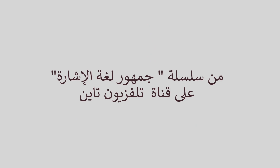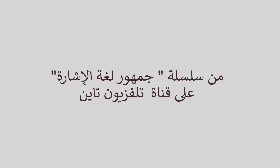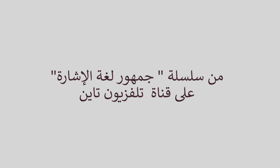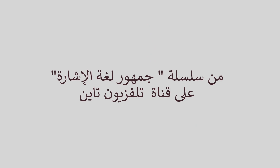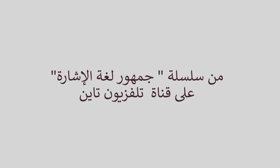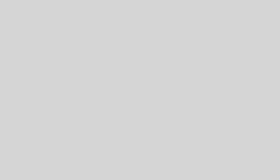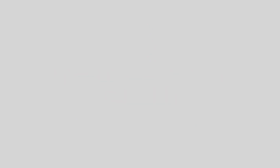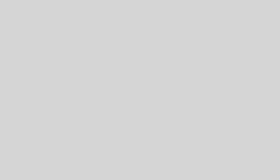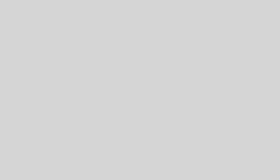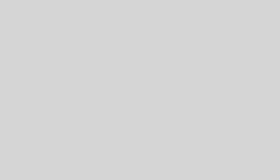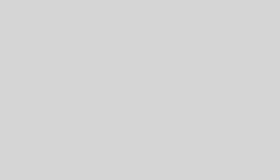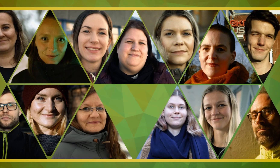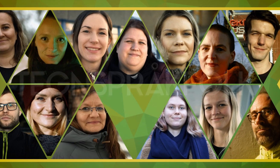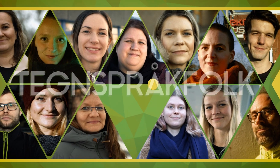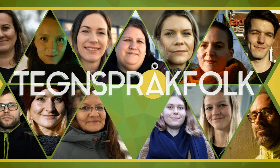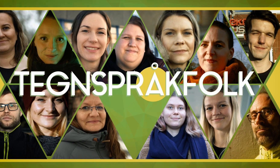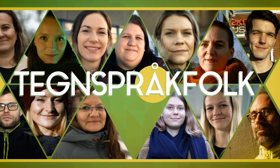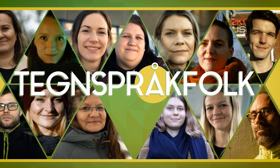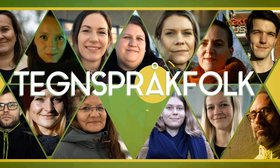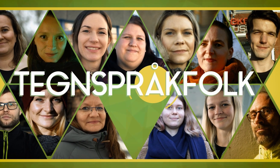من سلسلة جمهور لغة الإشارة على قنوات التلفزيون.